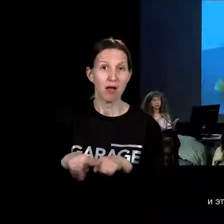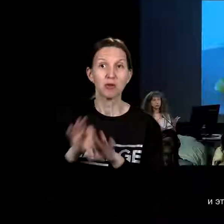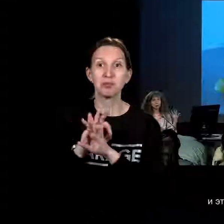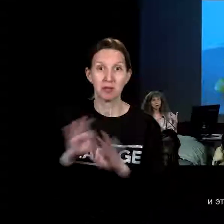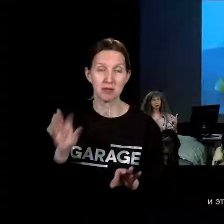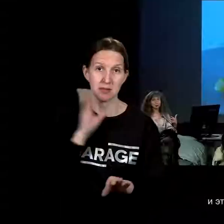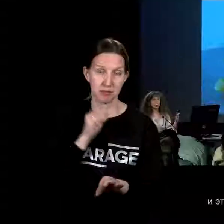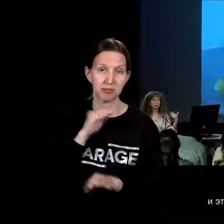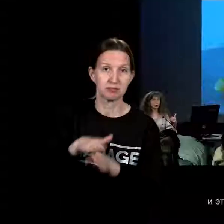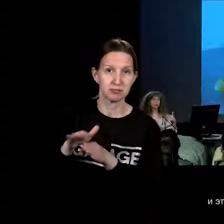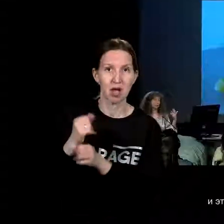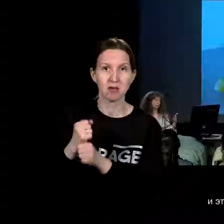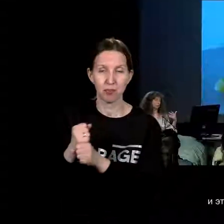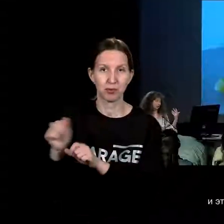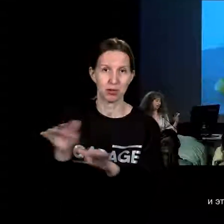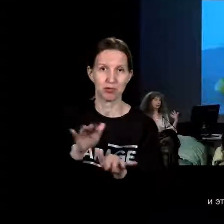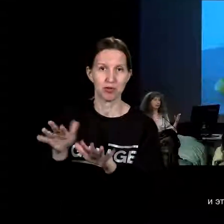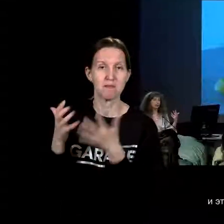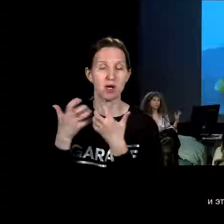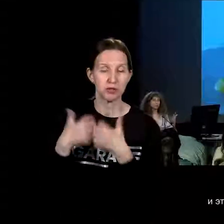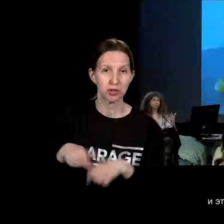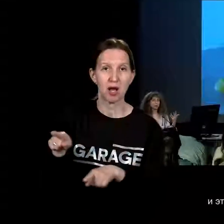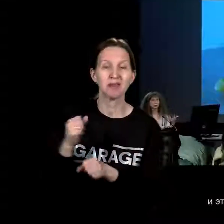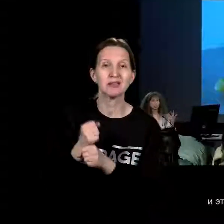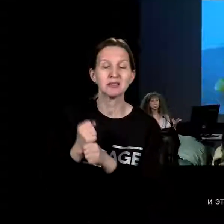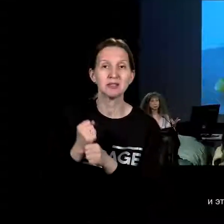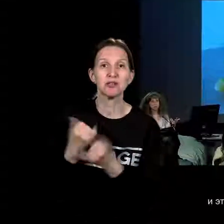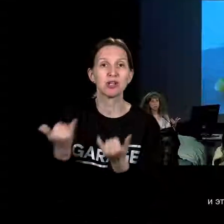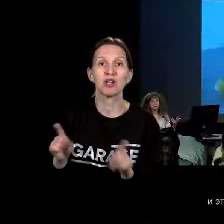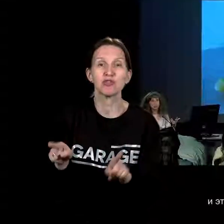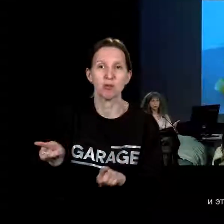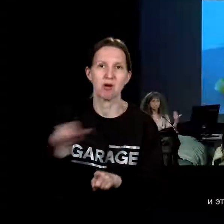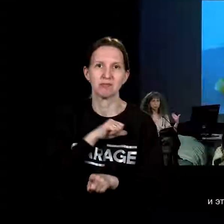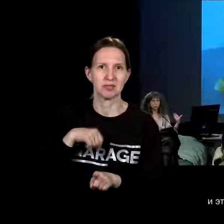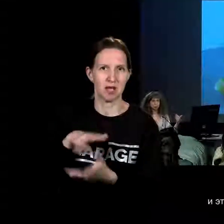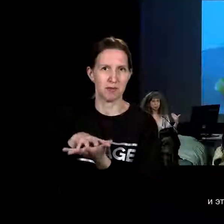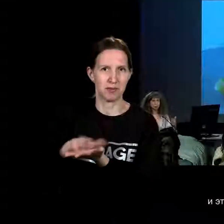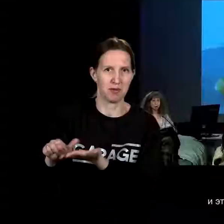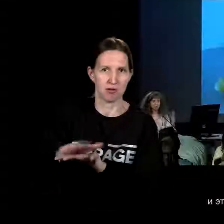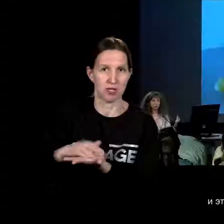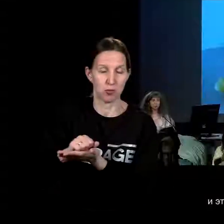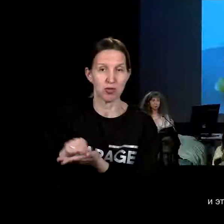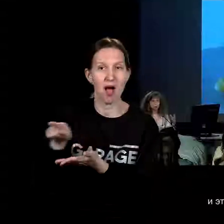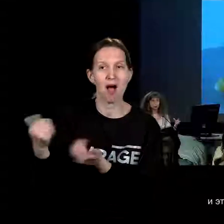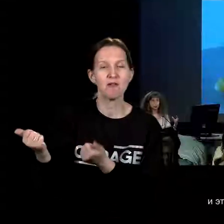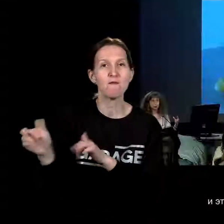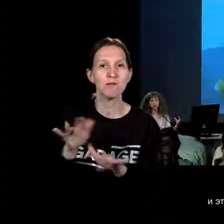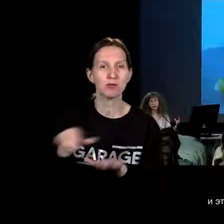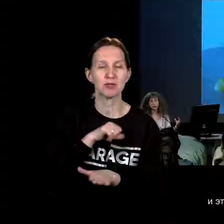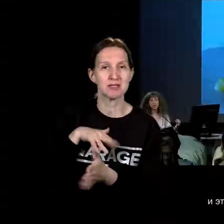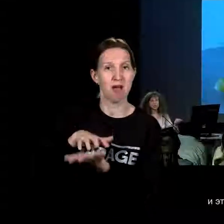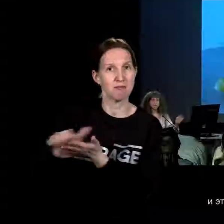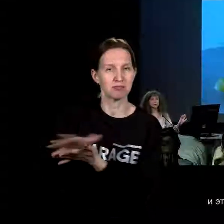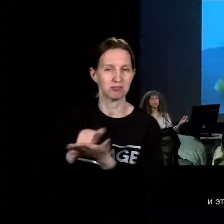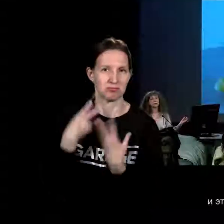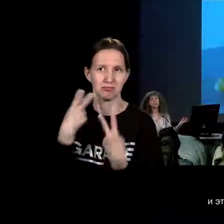прекрасно работающая машина, которая сделана для того, чтобы саморазрушиться. Но свою эту функцию саморазрушиться как можно